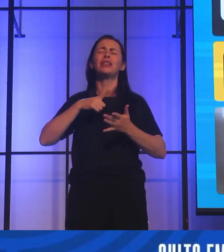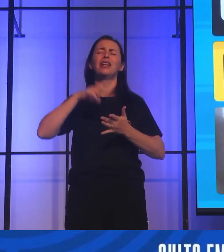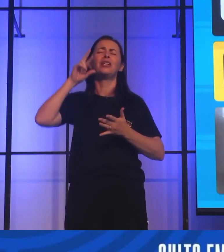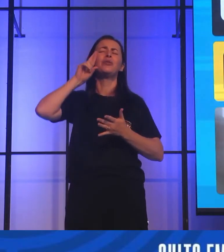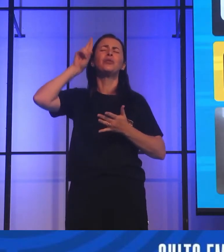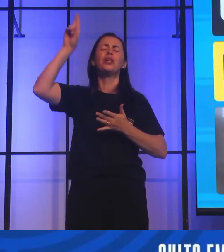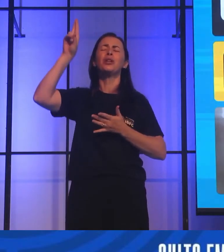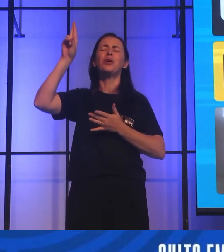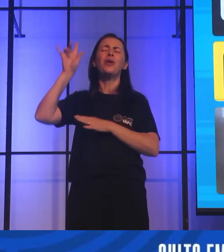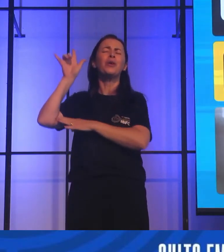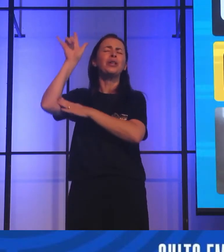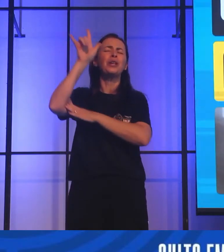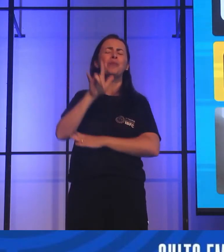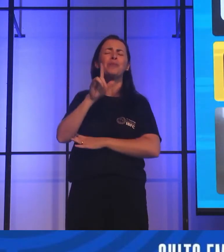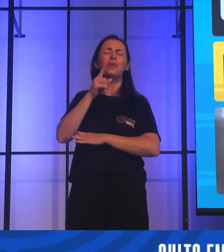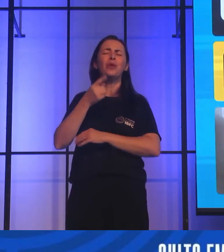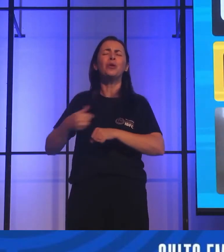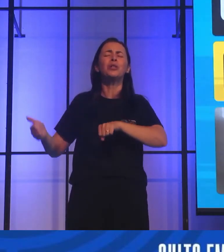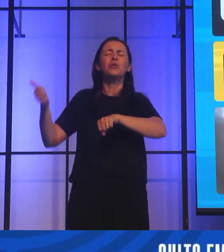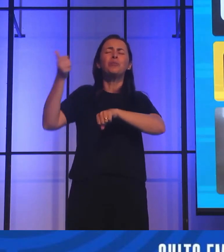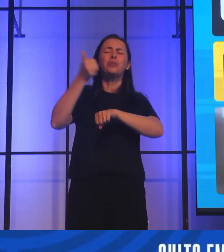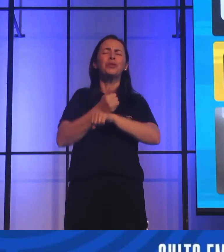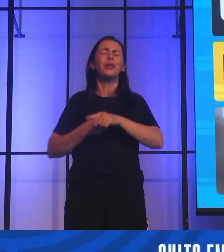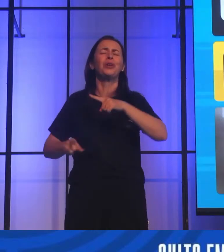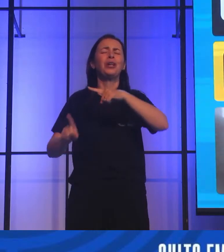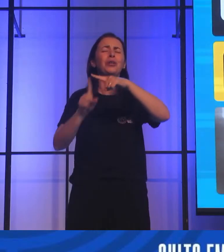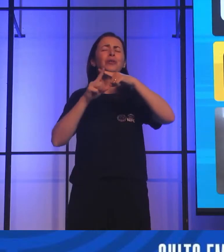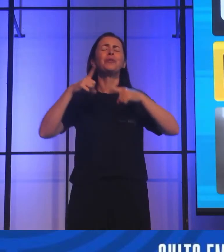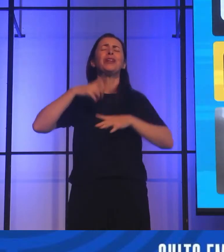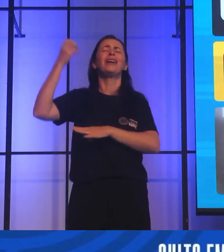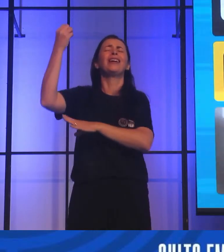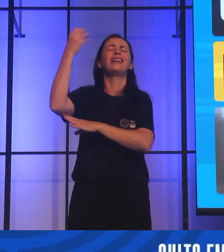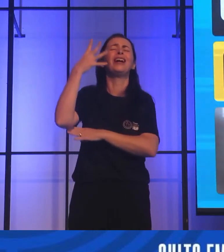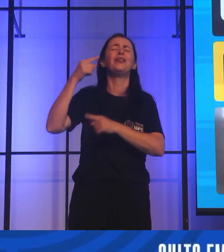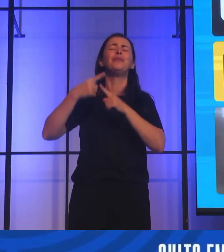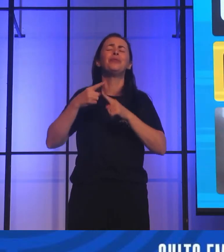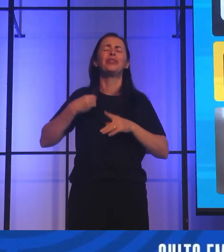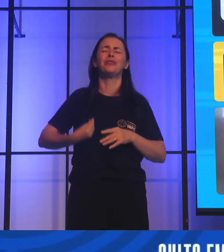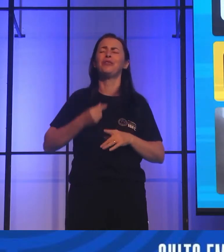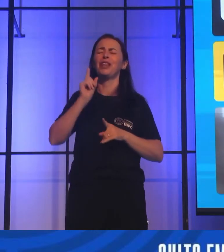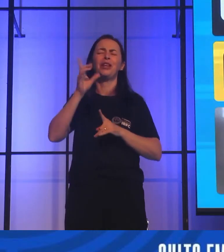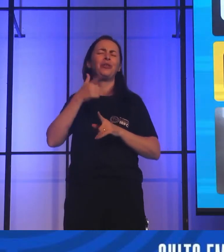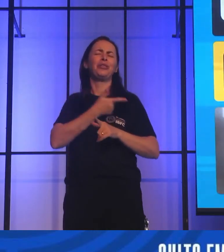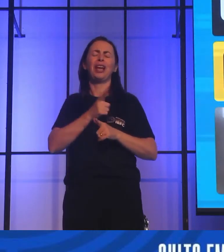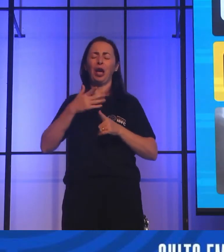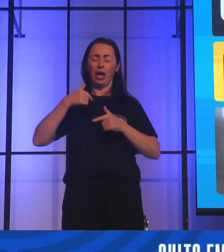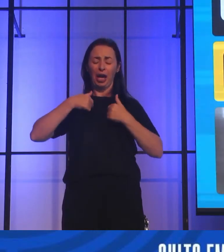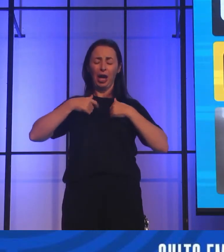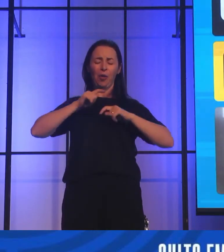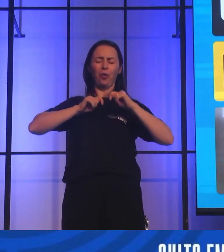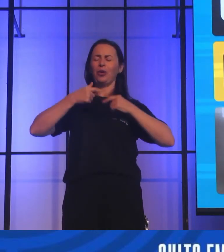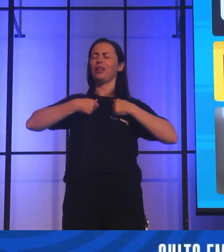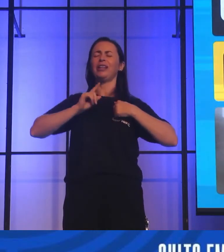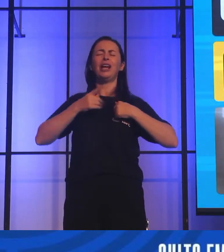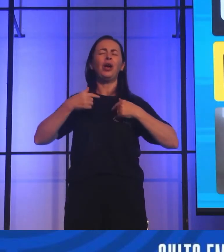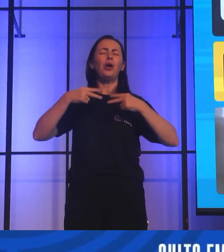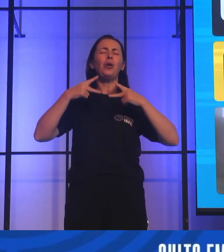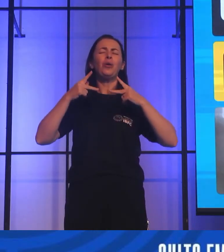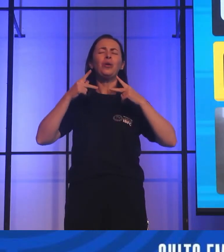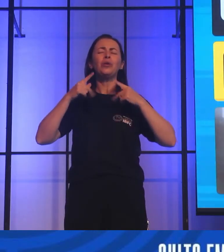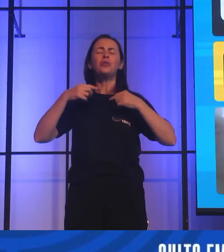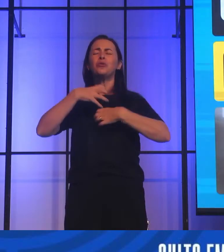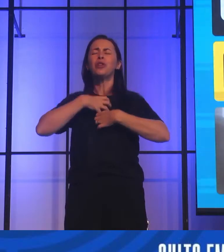amou, se entregou, e me dá graça de viver não sobre o controle da minha natureza, não sobre o controle